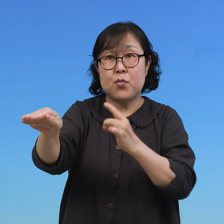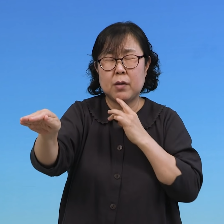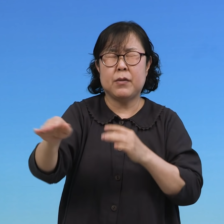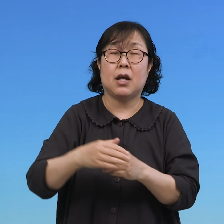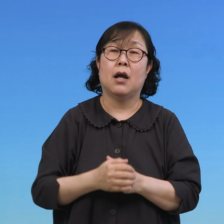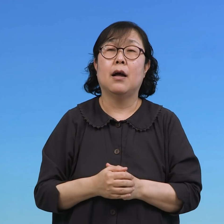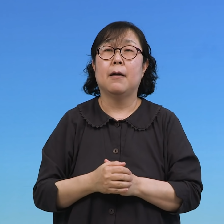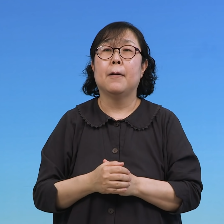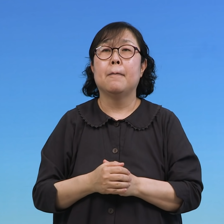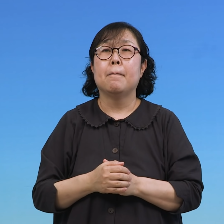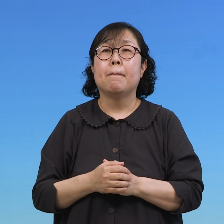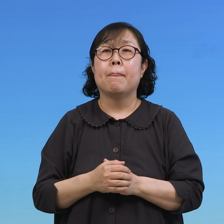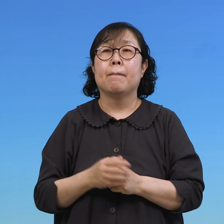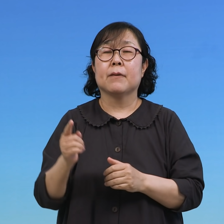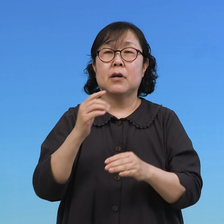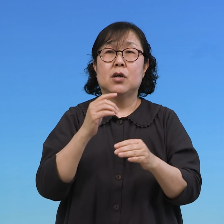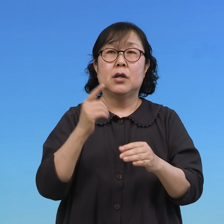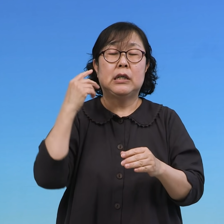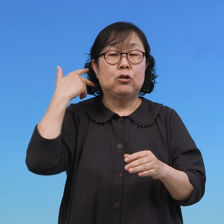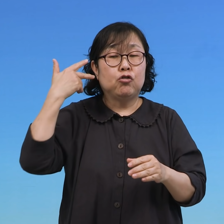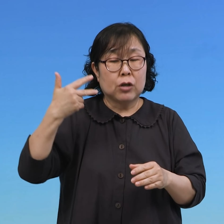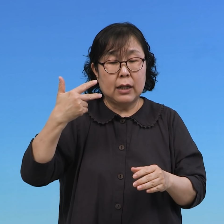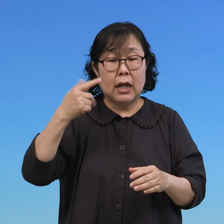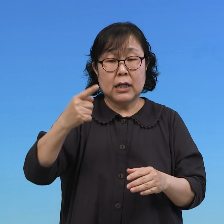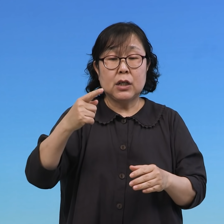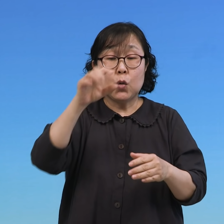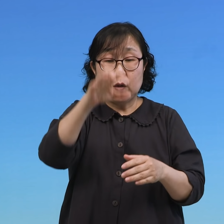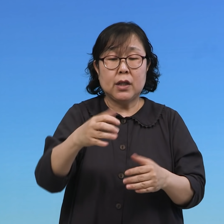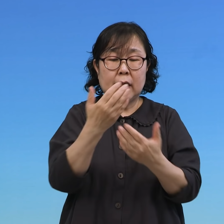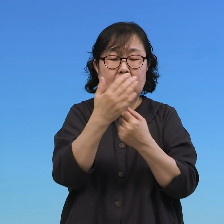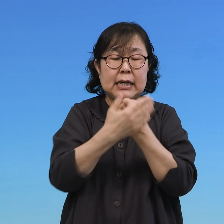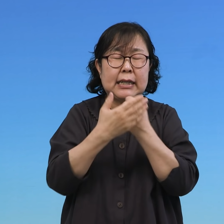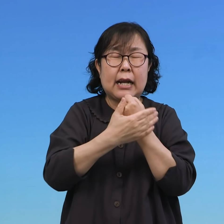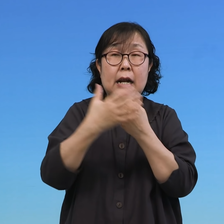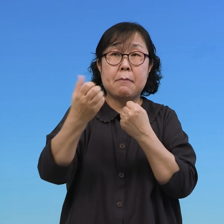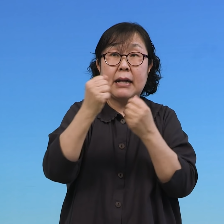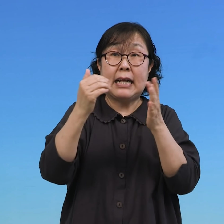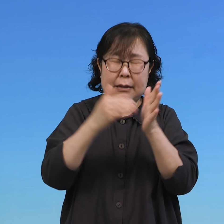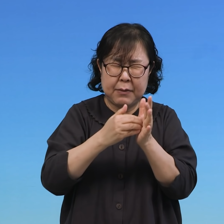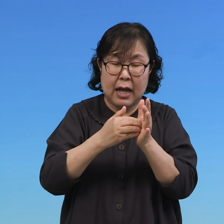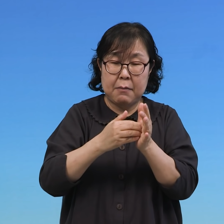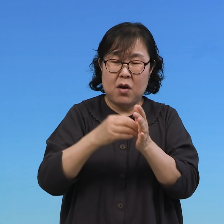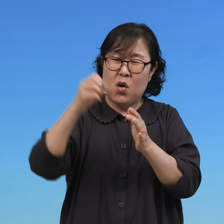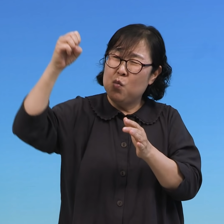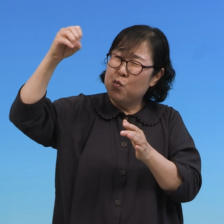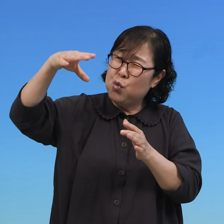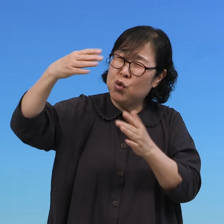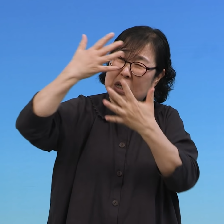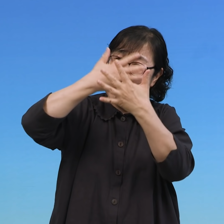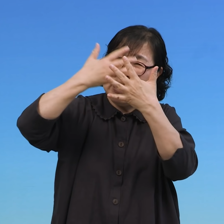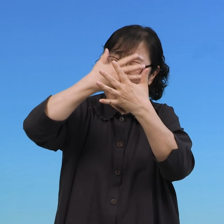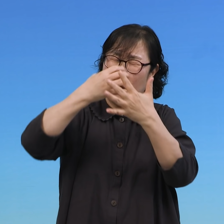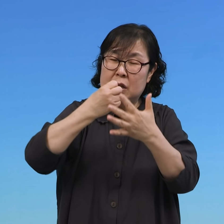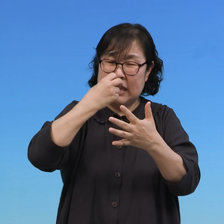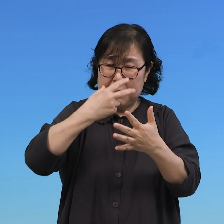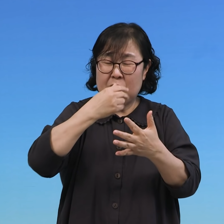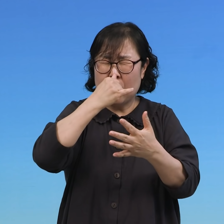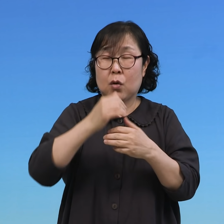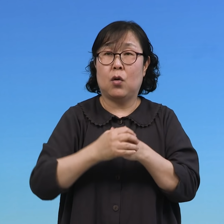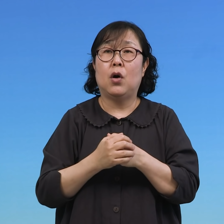제가 깨달은 게 뭔지 아십니까? 그 주간에 제가 거기서 은혜를 받았잖아요. 비록 조명도 침침하고 뭐